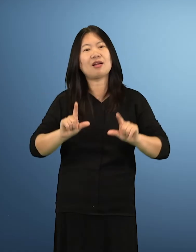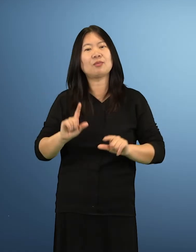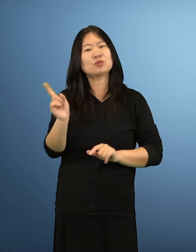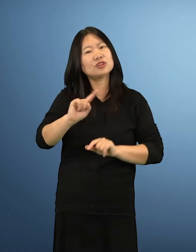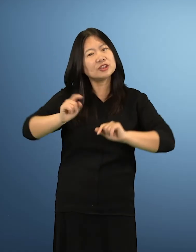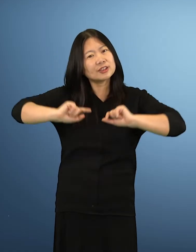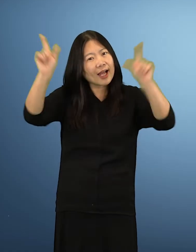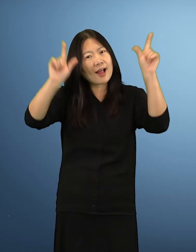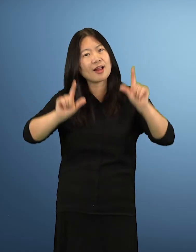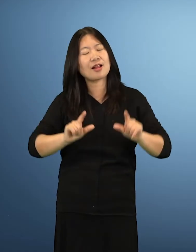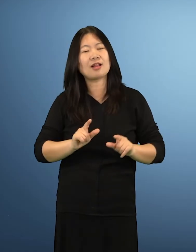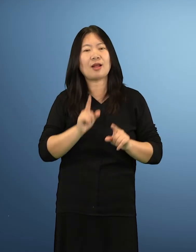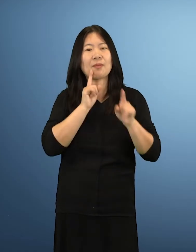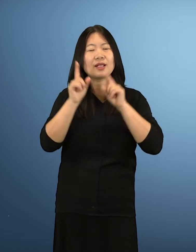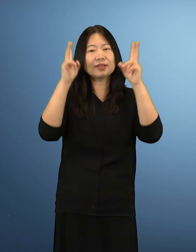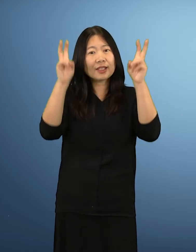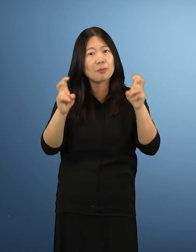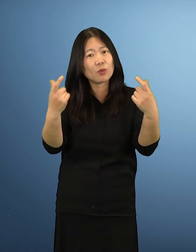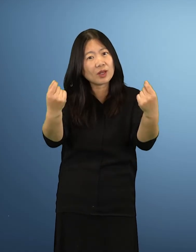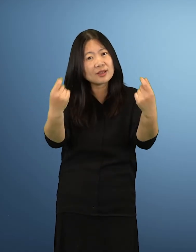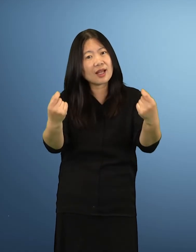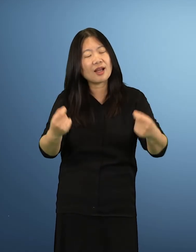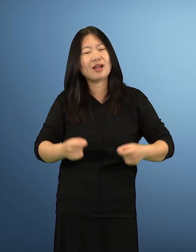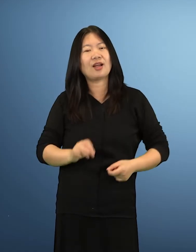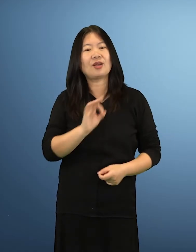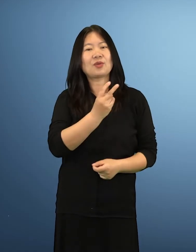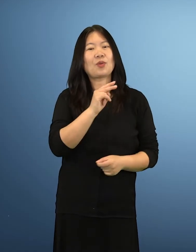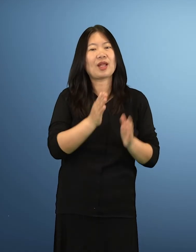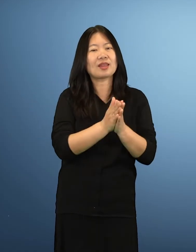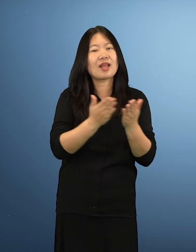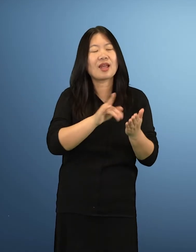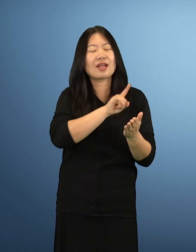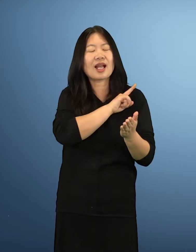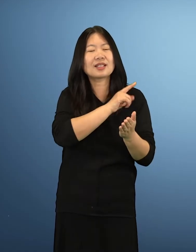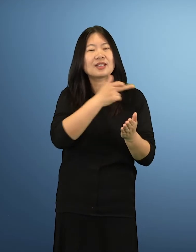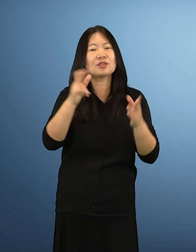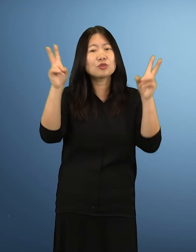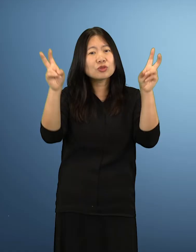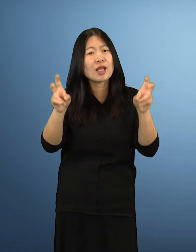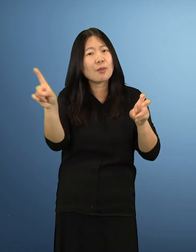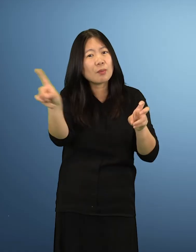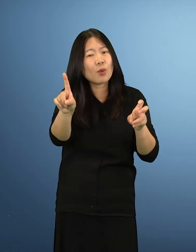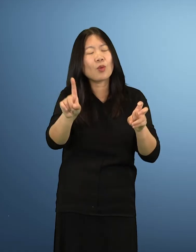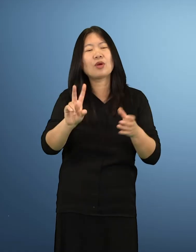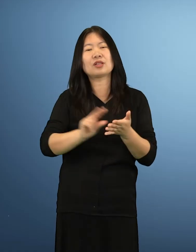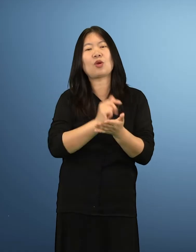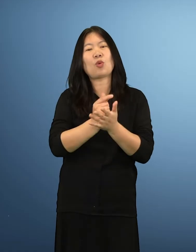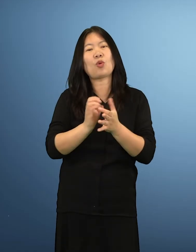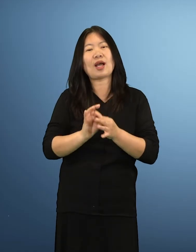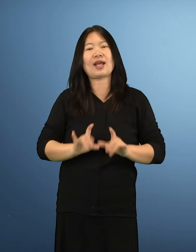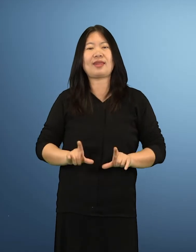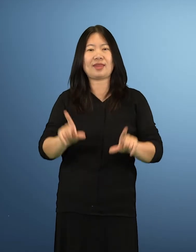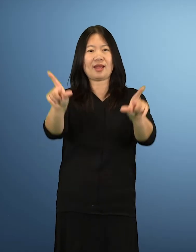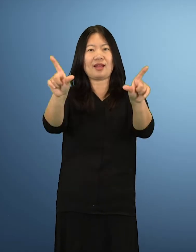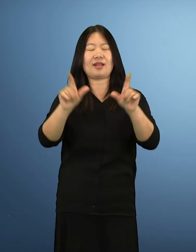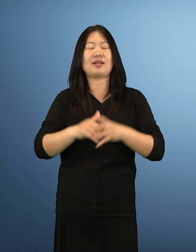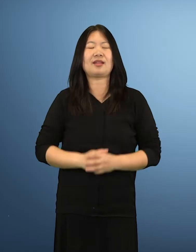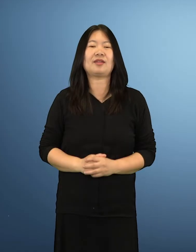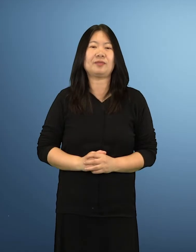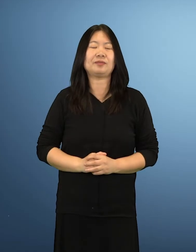이게 말씀의 제목인데 이 요엘서의 가장 큰 주제는 여호와의 날이라는 뜻입니다. 여호와의